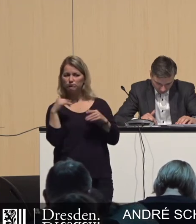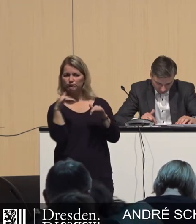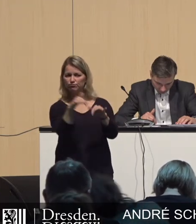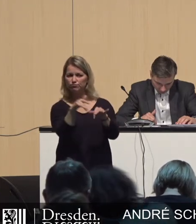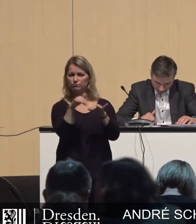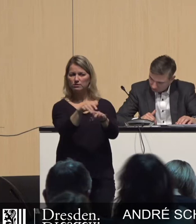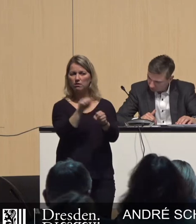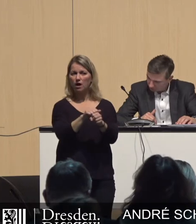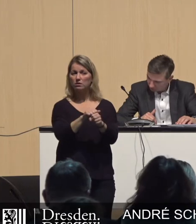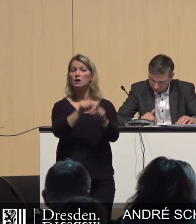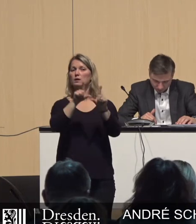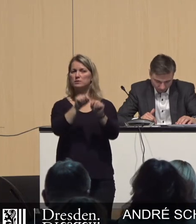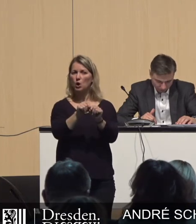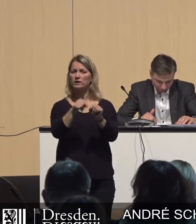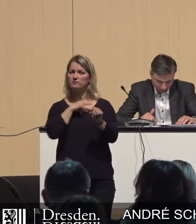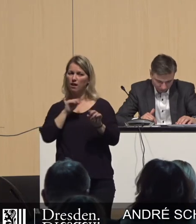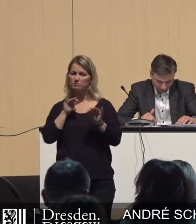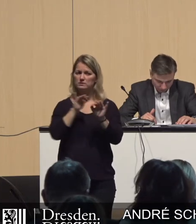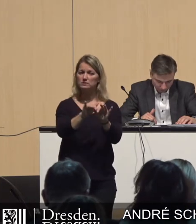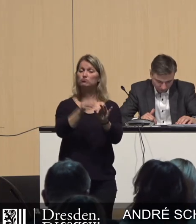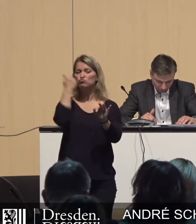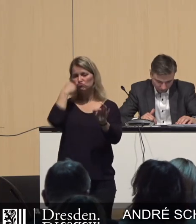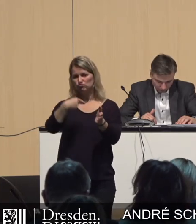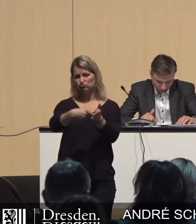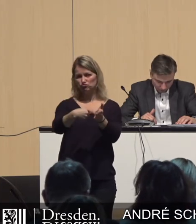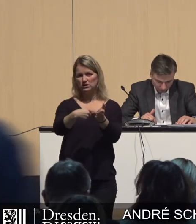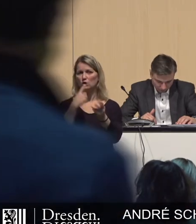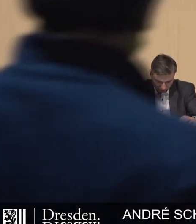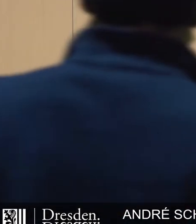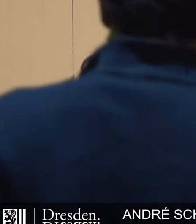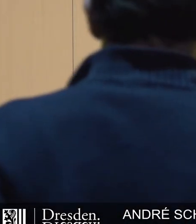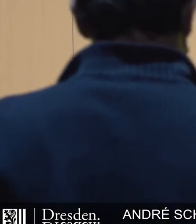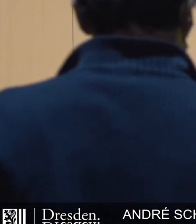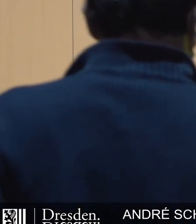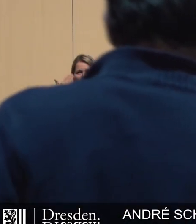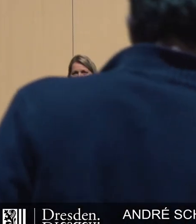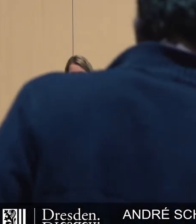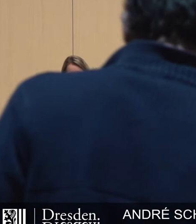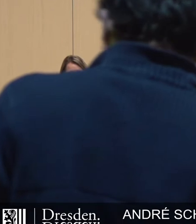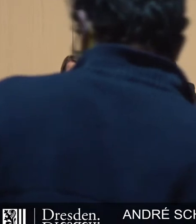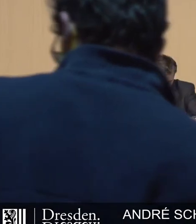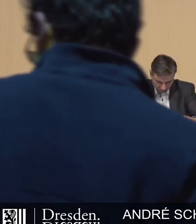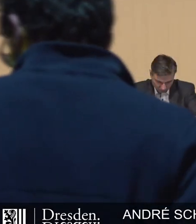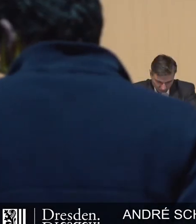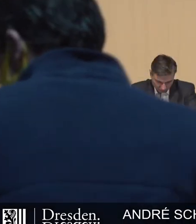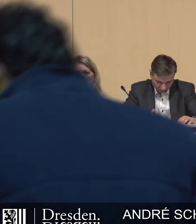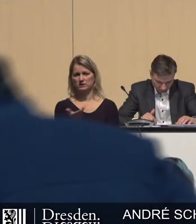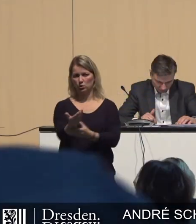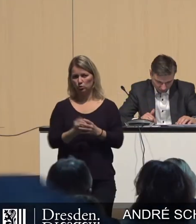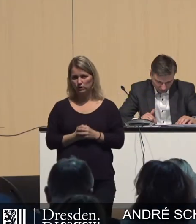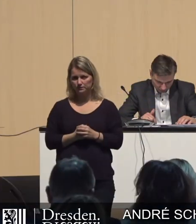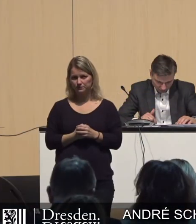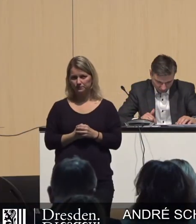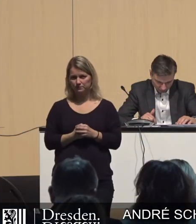und klimafreundliche Stromerzeugung Einfluss nehmen. Dass dies heute